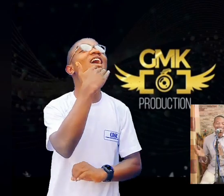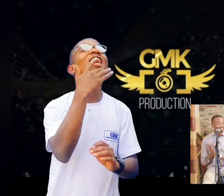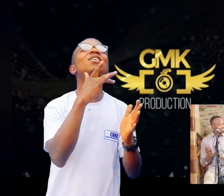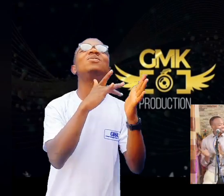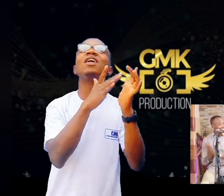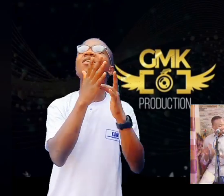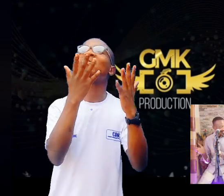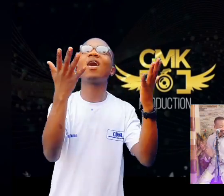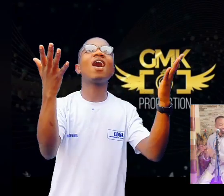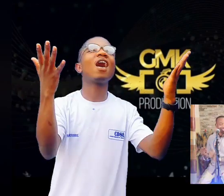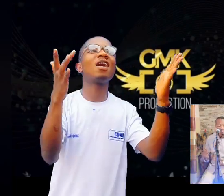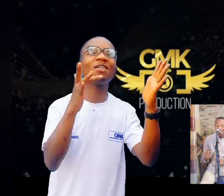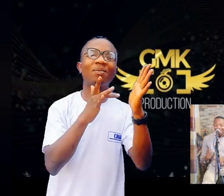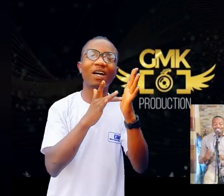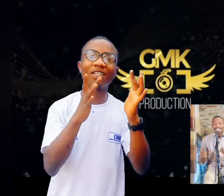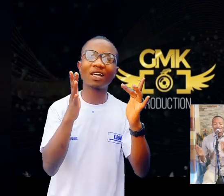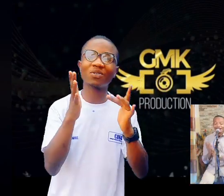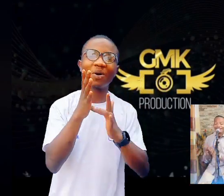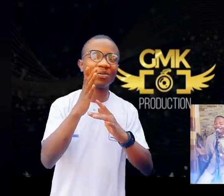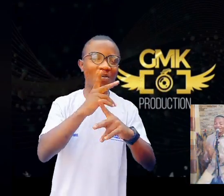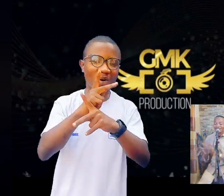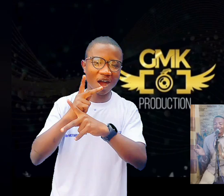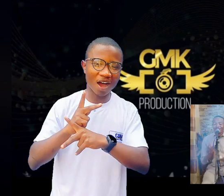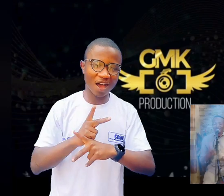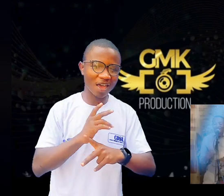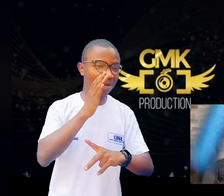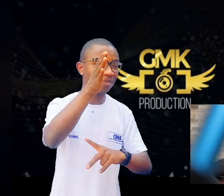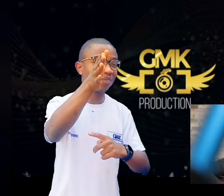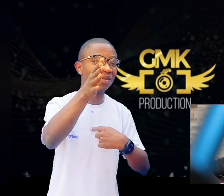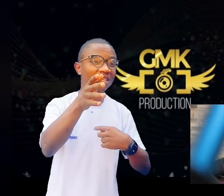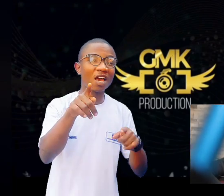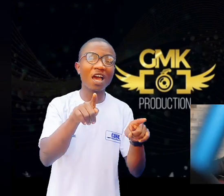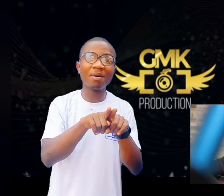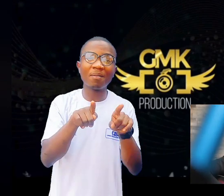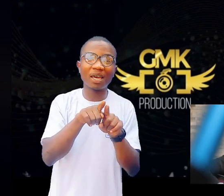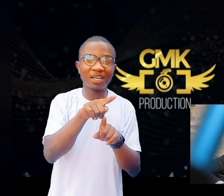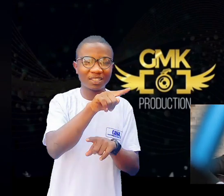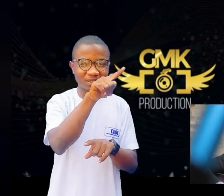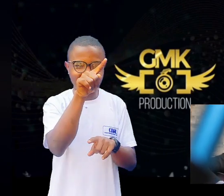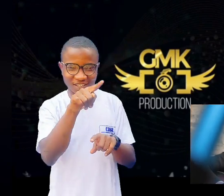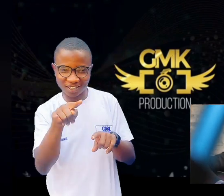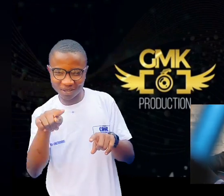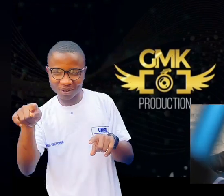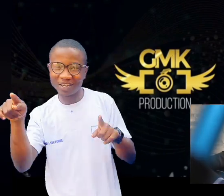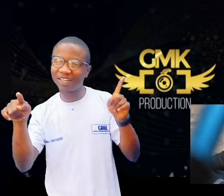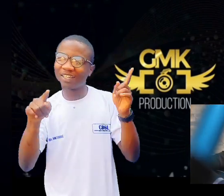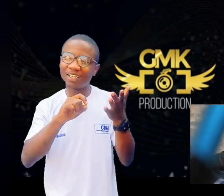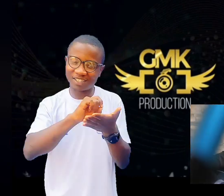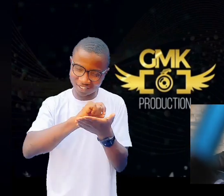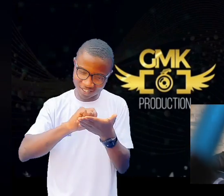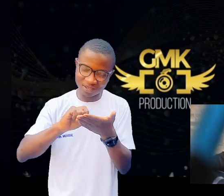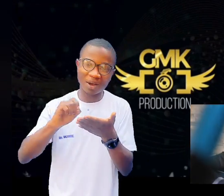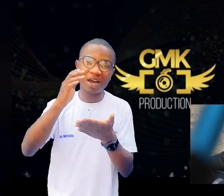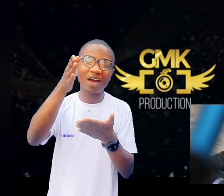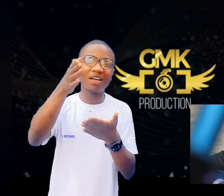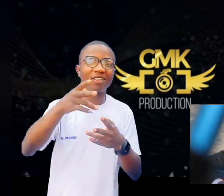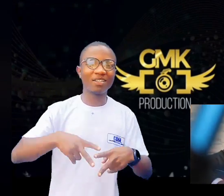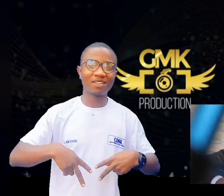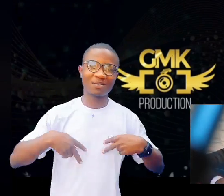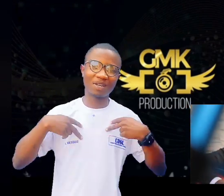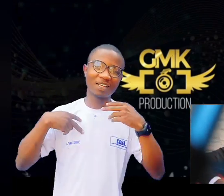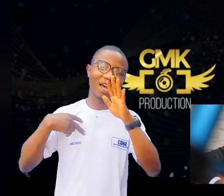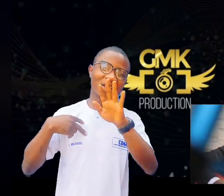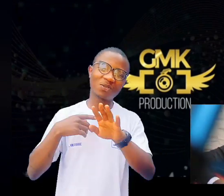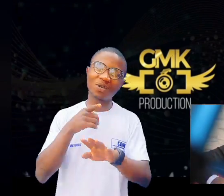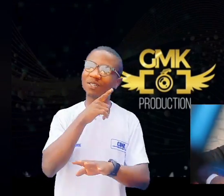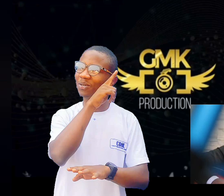Jésus, il prendra soin de moi. Même en ligne brisée, il écrira ta vie. C'est